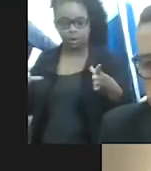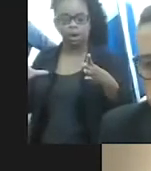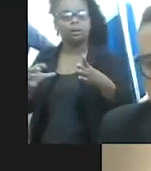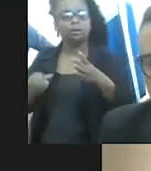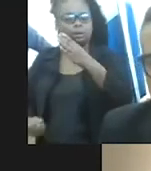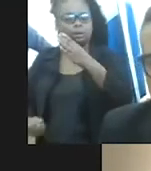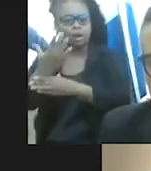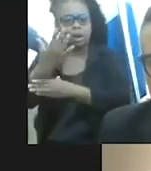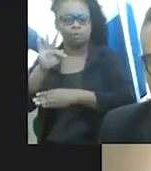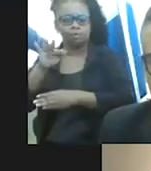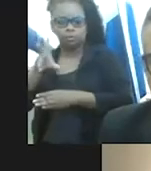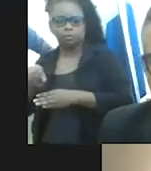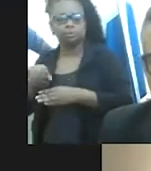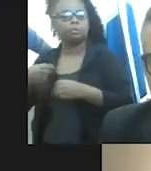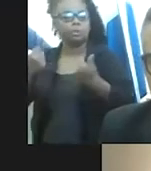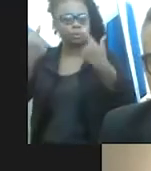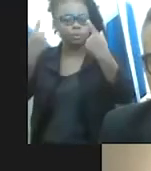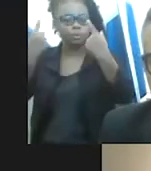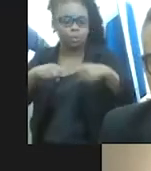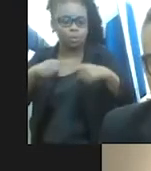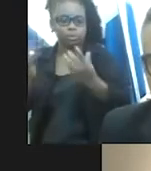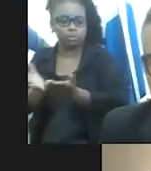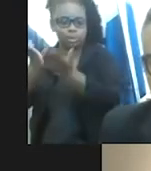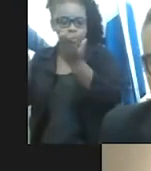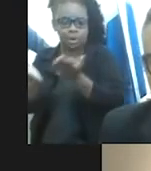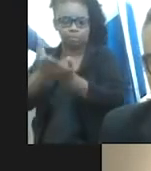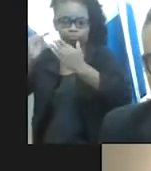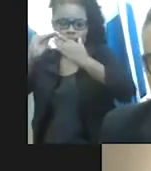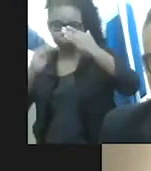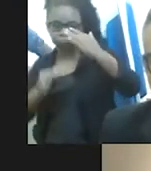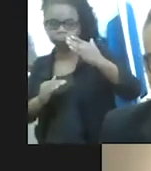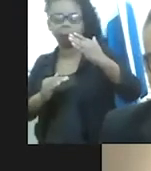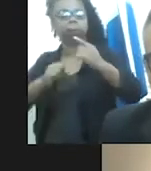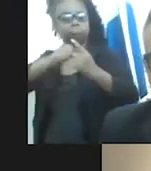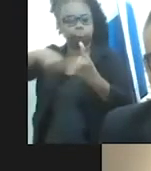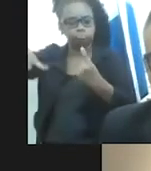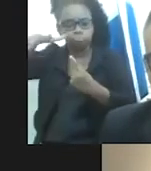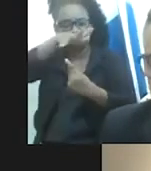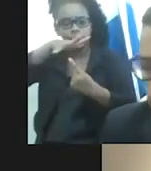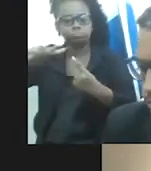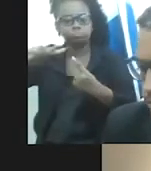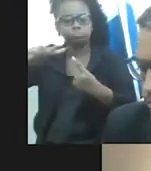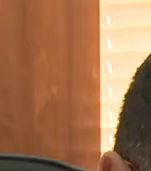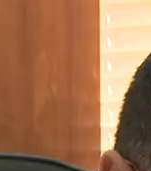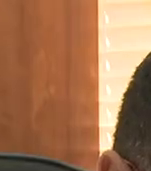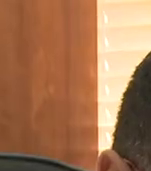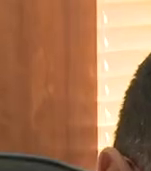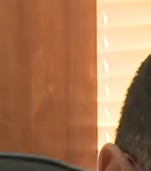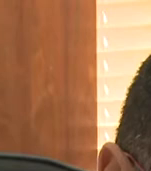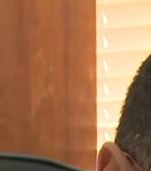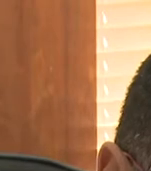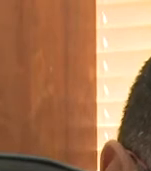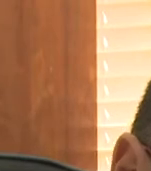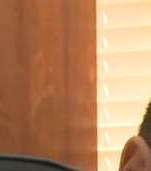dispondo sobre a criação de um fundo municipal de combate à pobreza e às desigualdades sociais, em obediência à